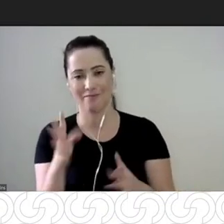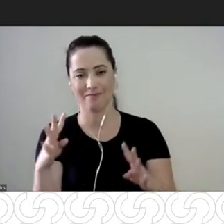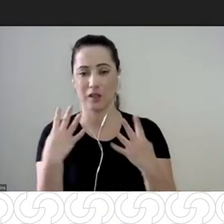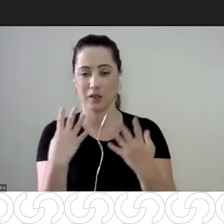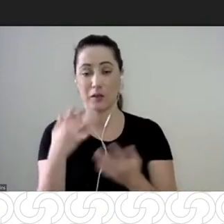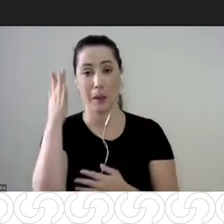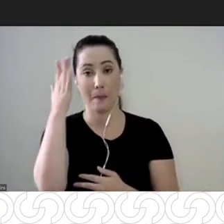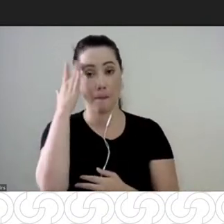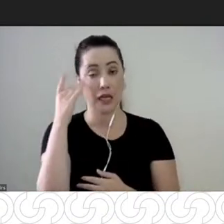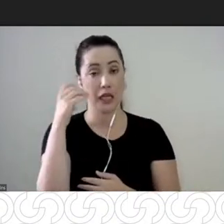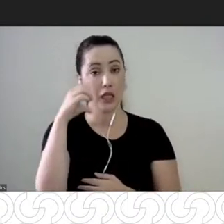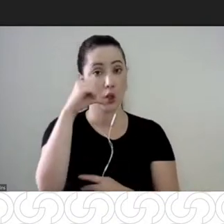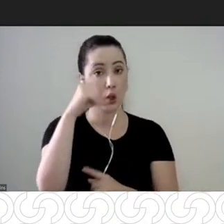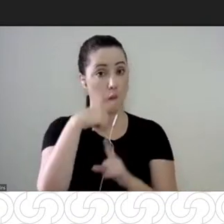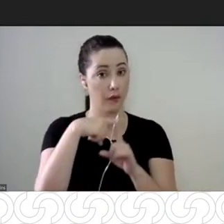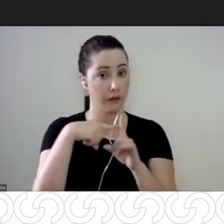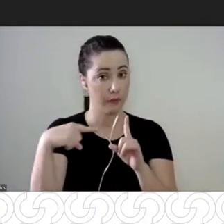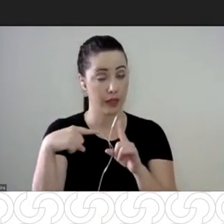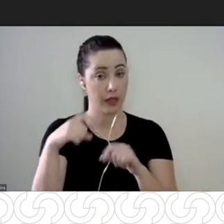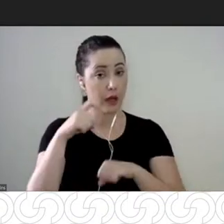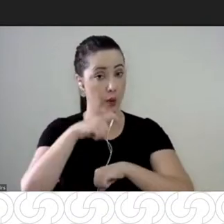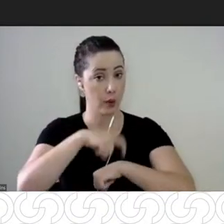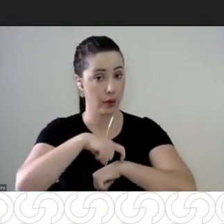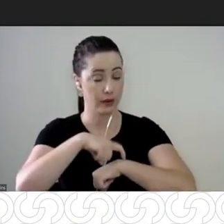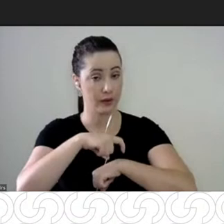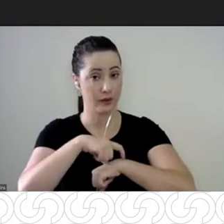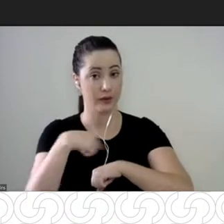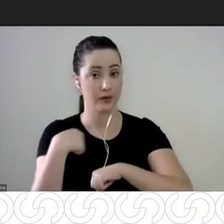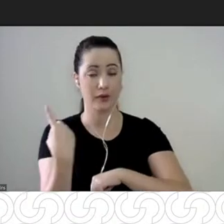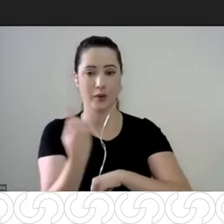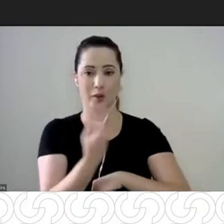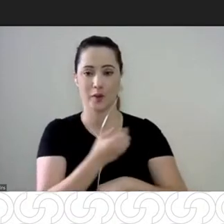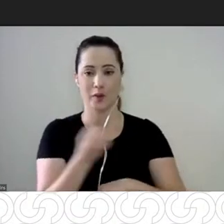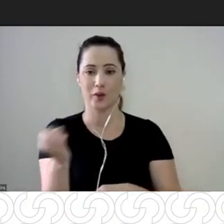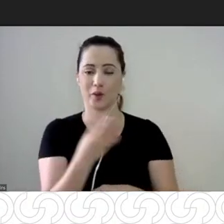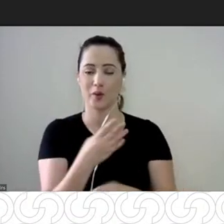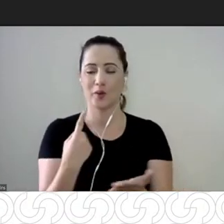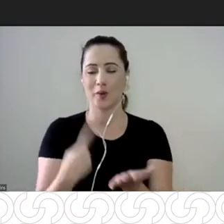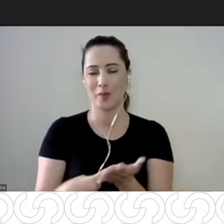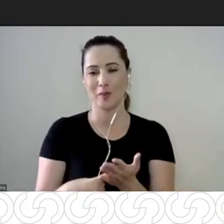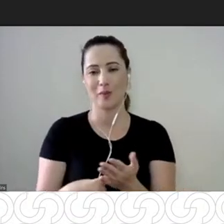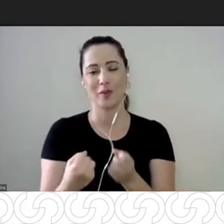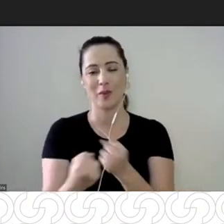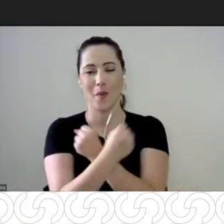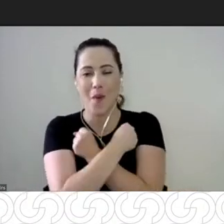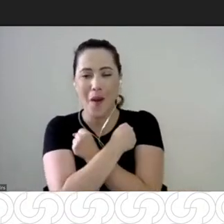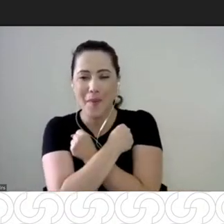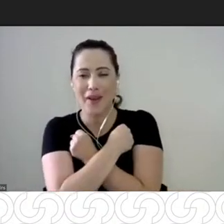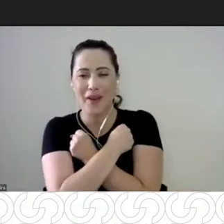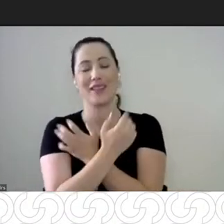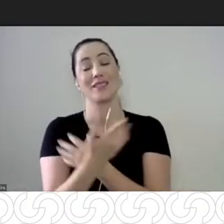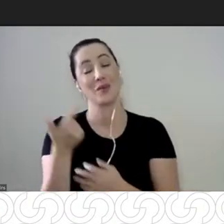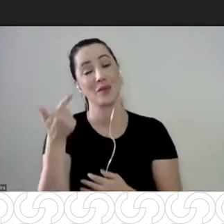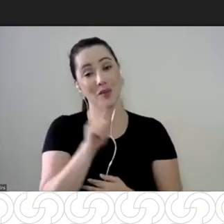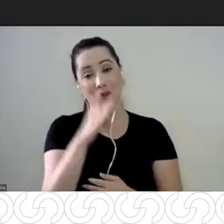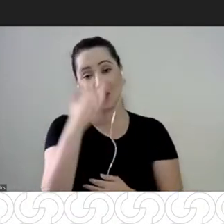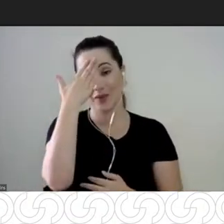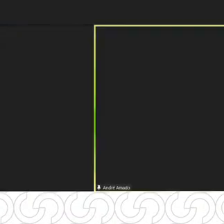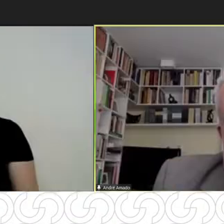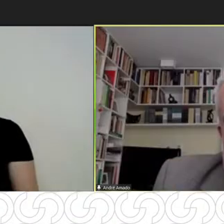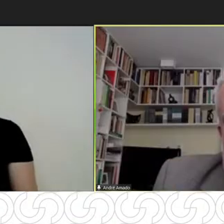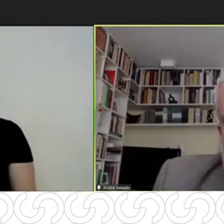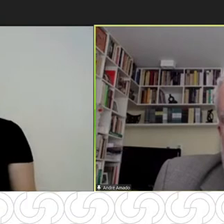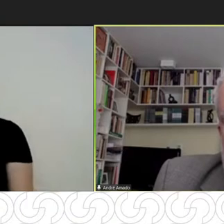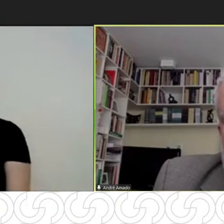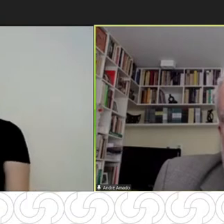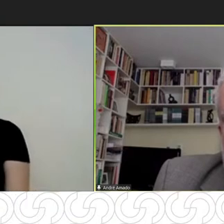às 9h30 é a hora de nosso novo compromisso. Um abraço forte e, mais uma vez, obrigado a todos.